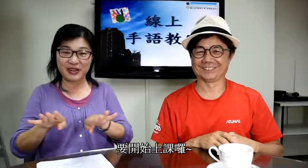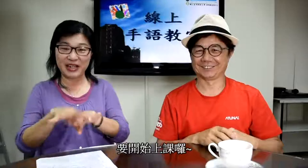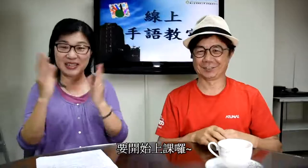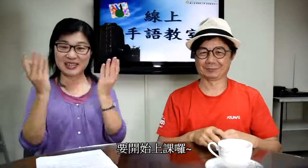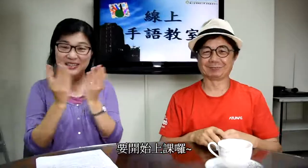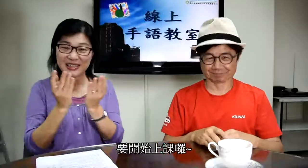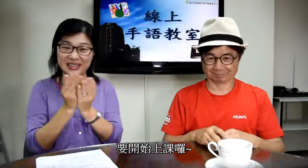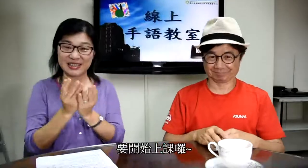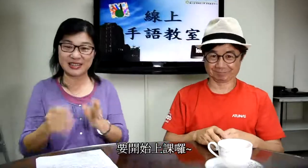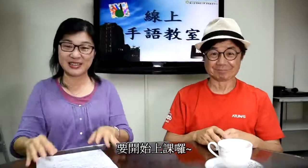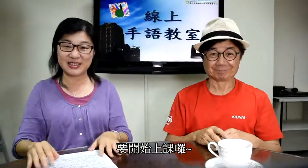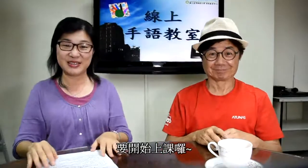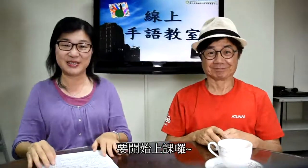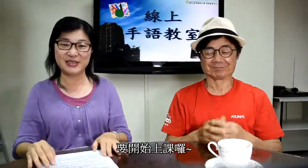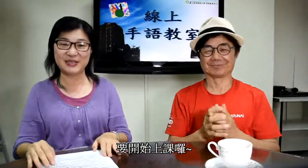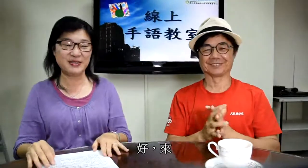要开始上课喽！